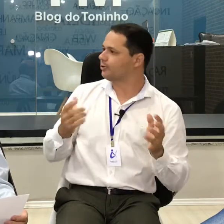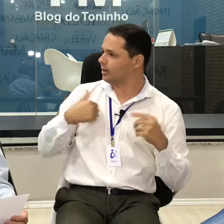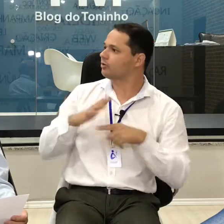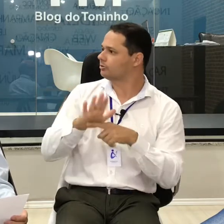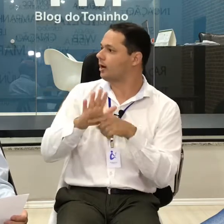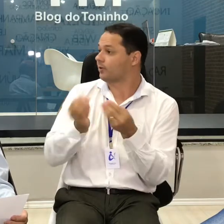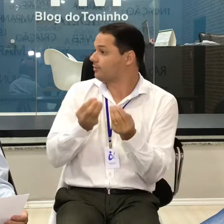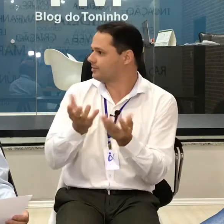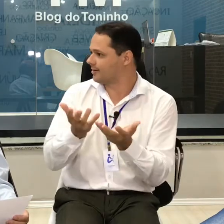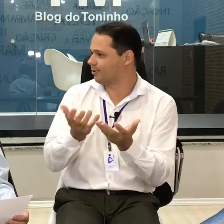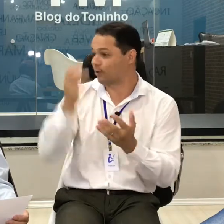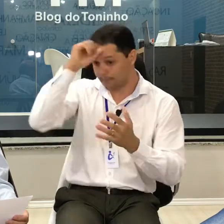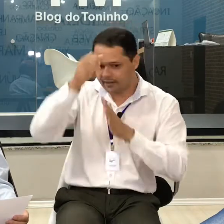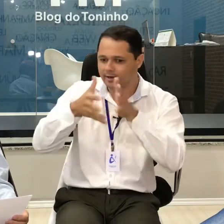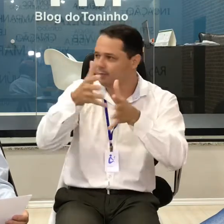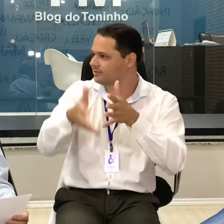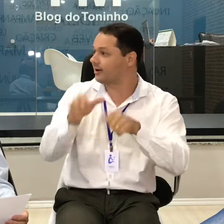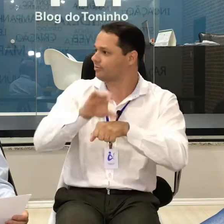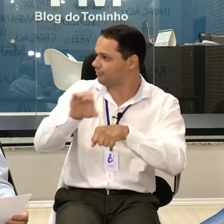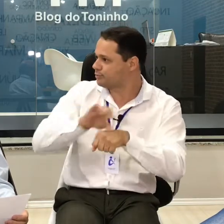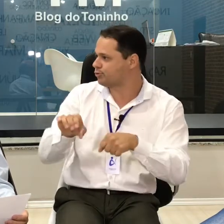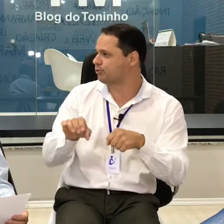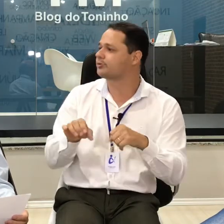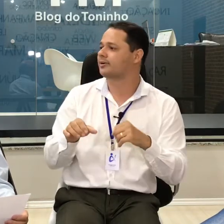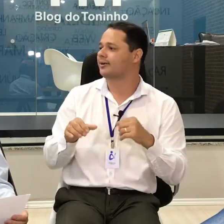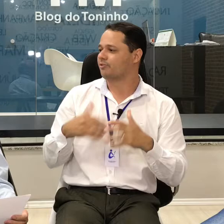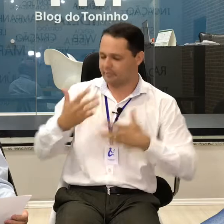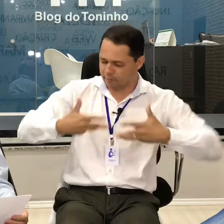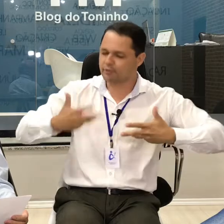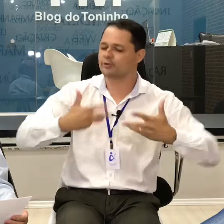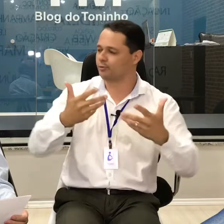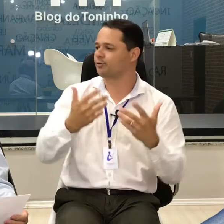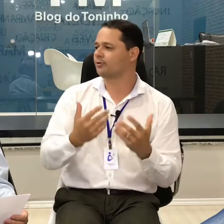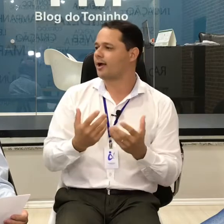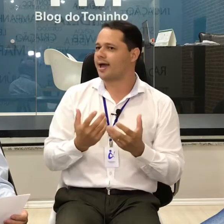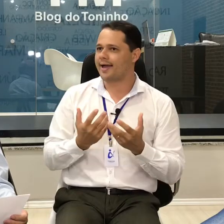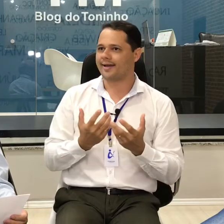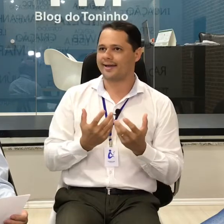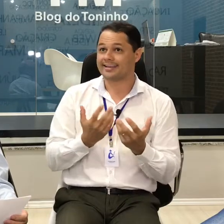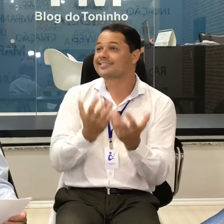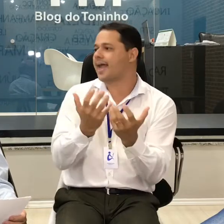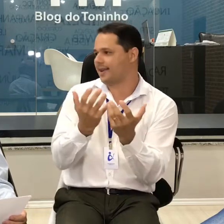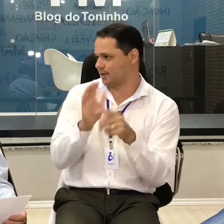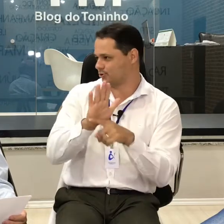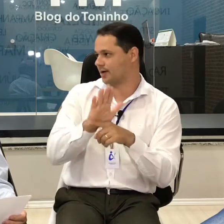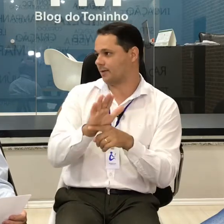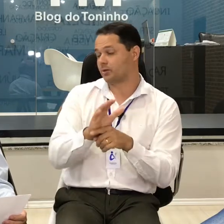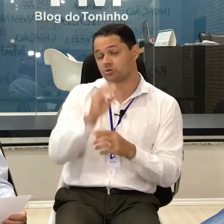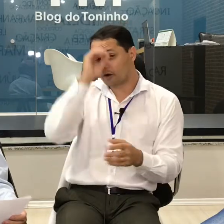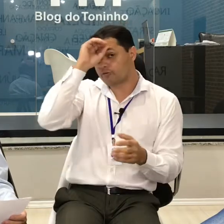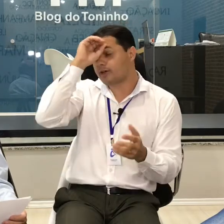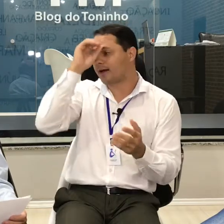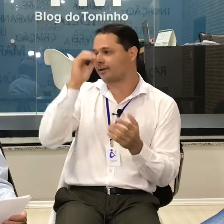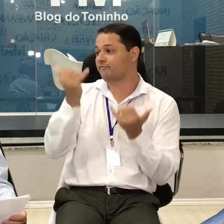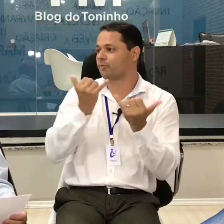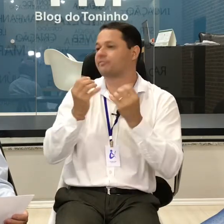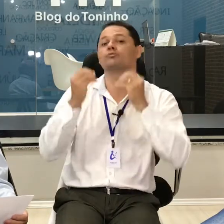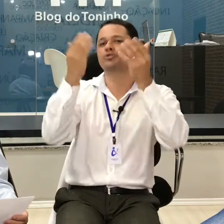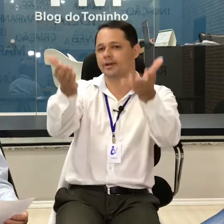quero ajudar, eu quero fazer algo, eu quero aprender língua de sinais, eu quero fazer o curso. Geralmente as pessoas são muito, elas querem ajudar, só elas não sabem, a informação não chega até